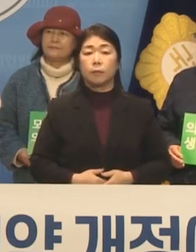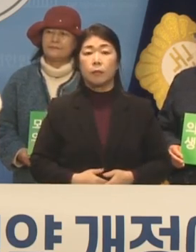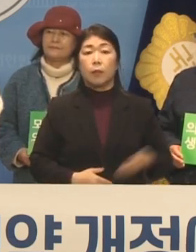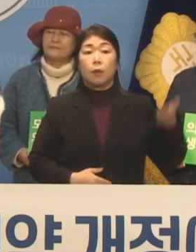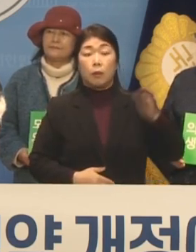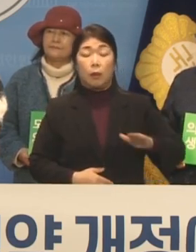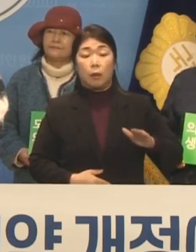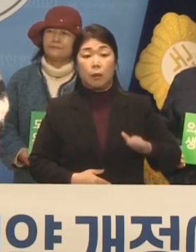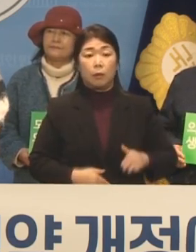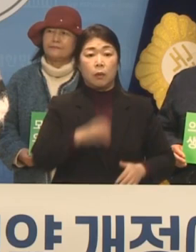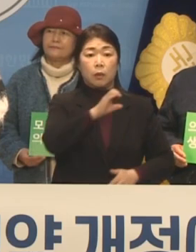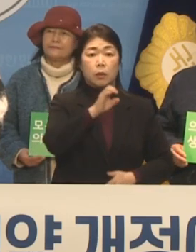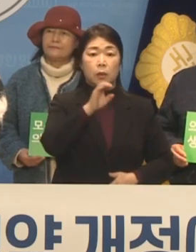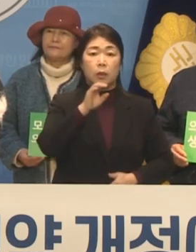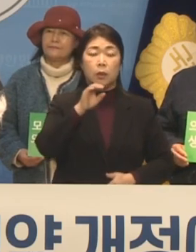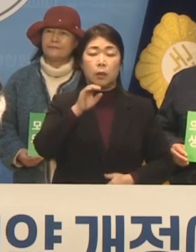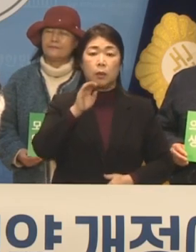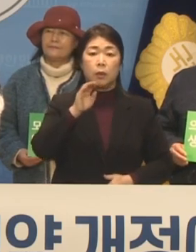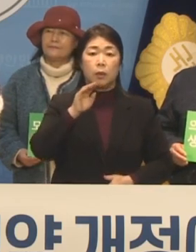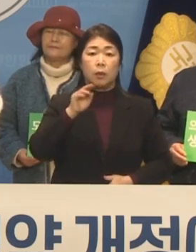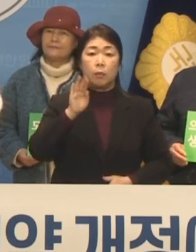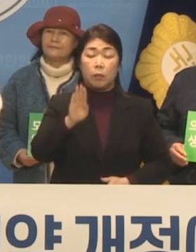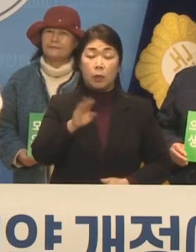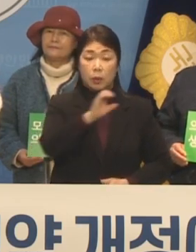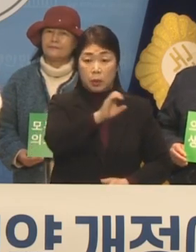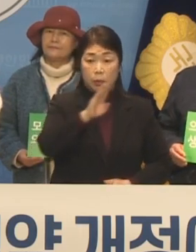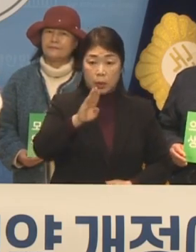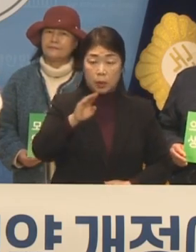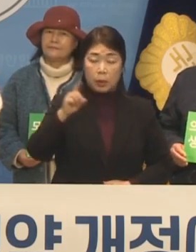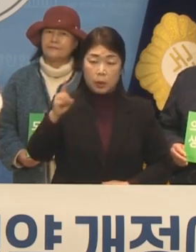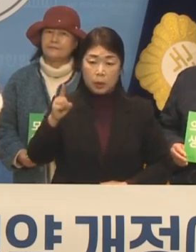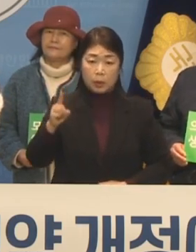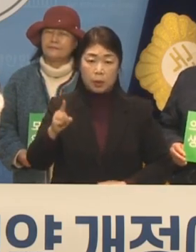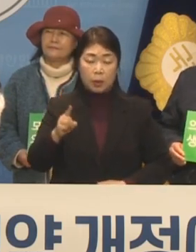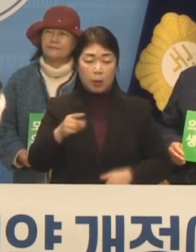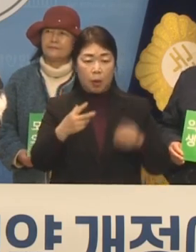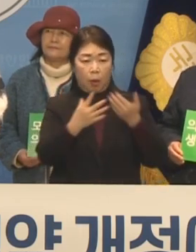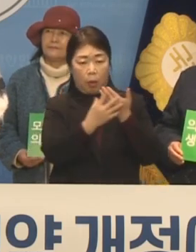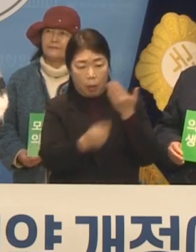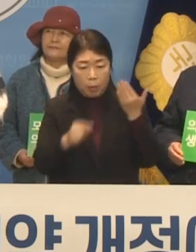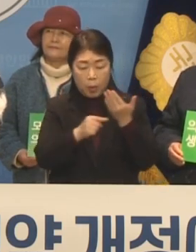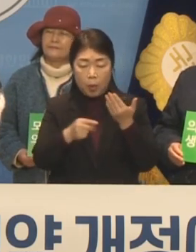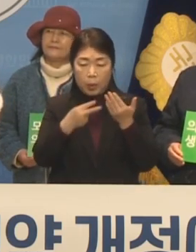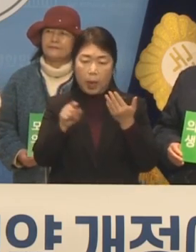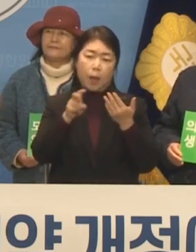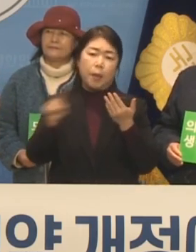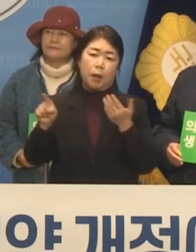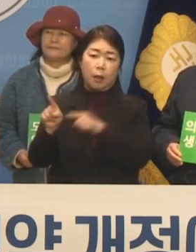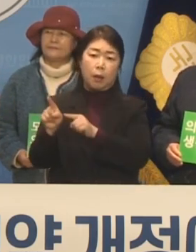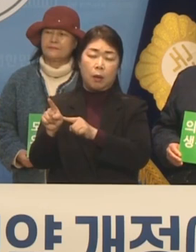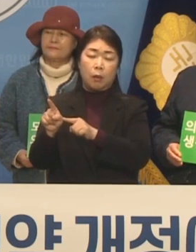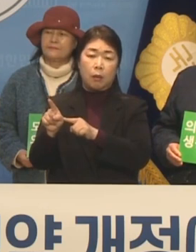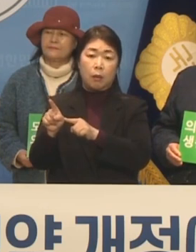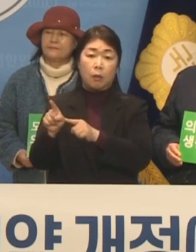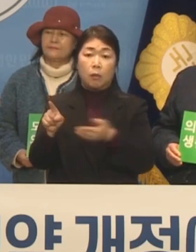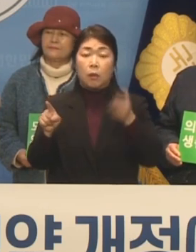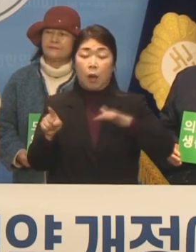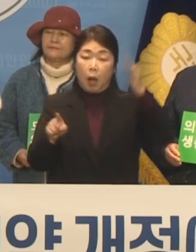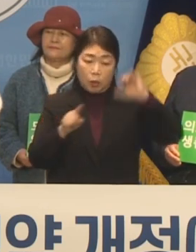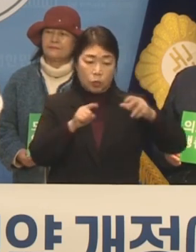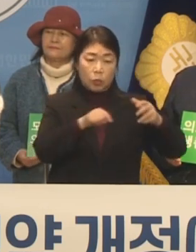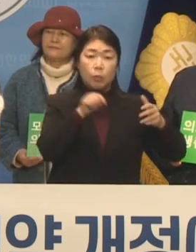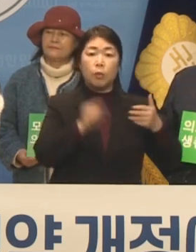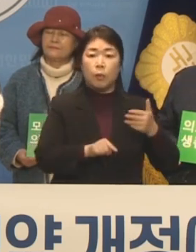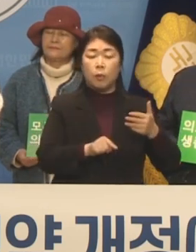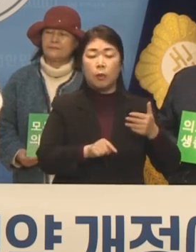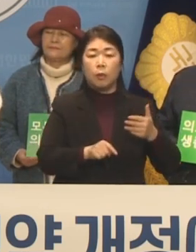그러나 CBD 성분은 대마에서 유래된 성분이기 때문에 국내에서는 마약류로 분류되어 우리나라